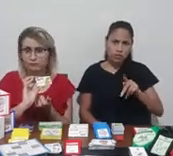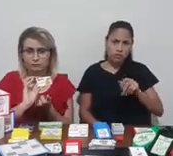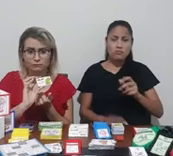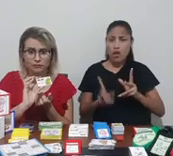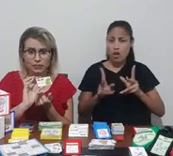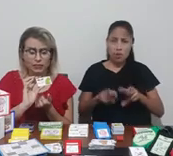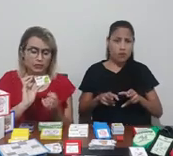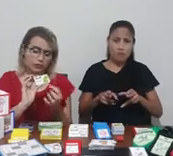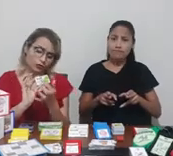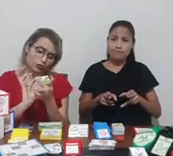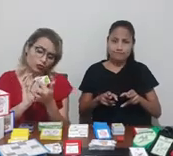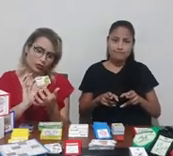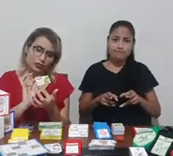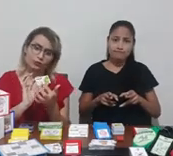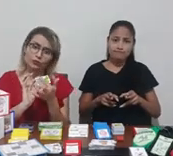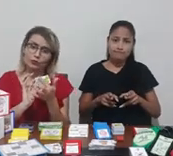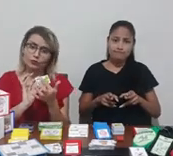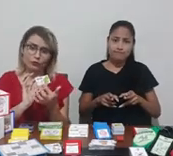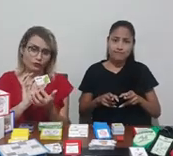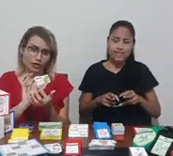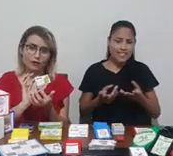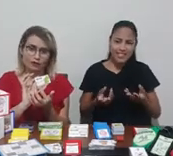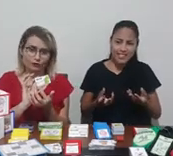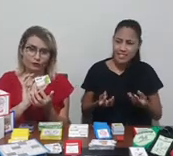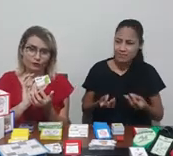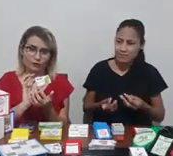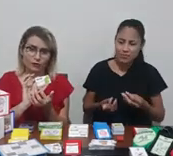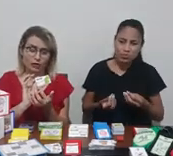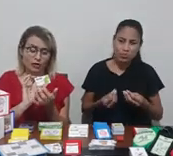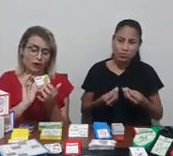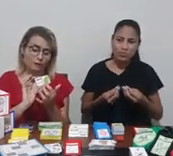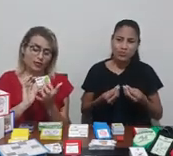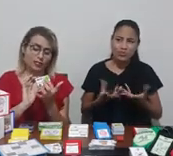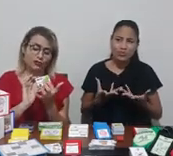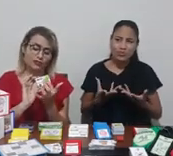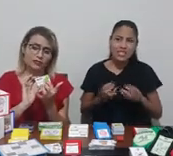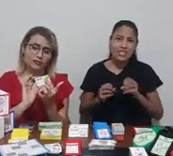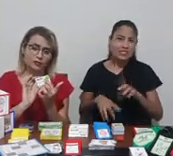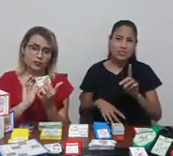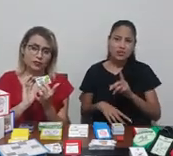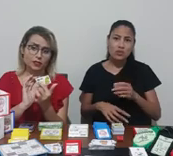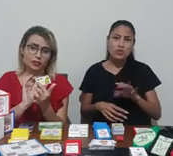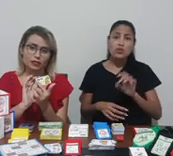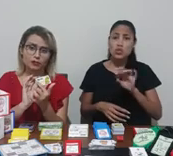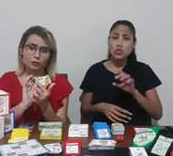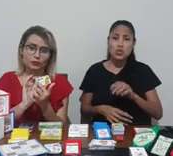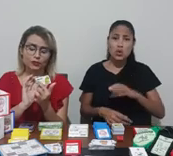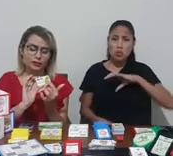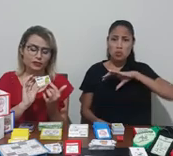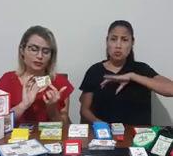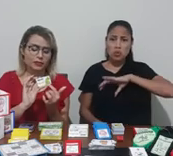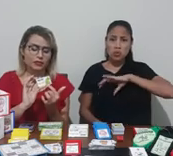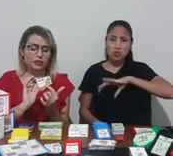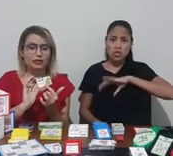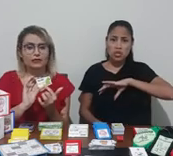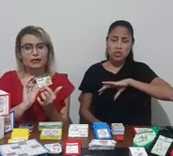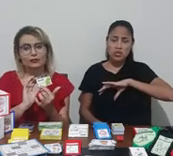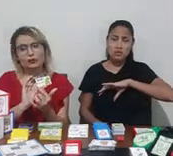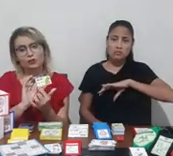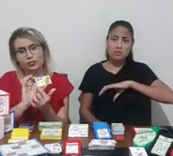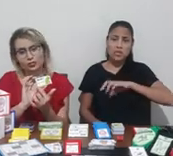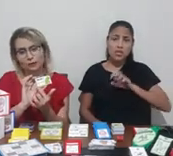coisa. Então, não estou dando um novo elemento. Eu apenas estou fazendo a escrita da língua portuguesa e